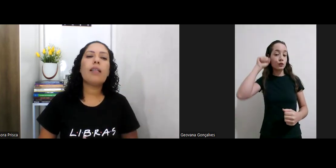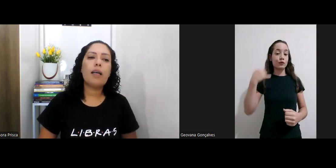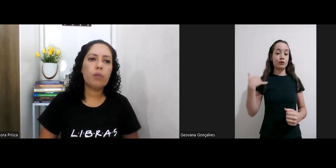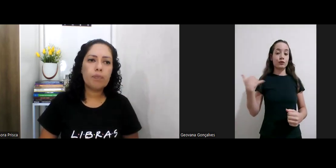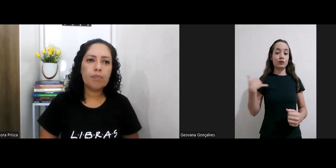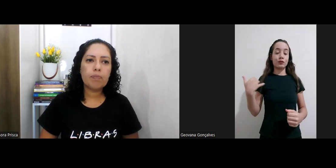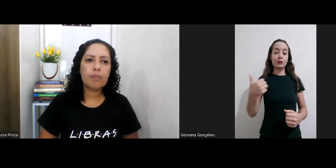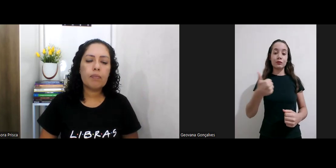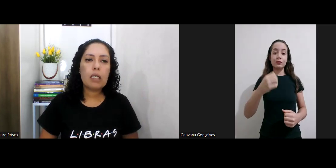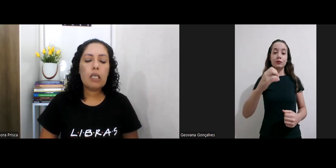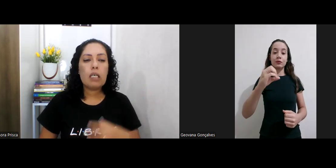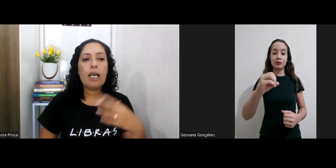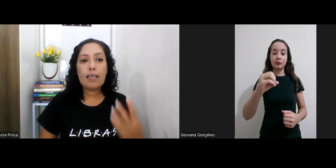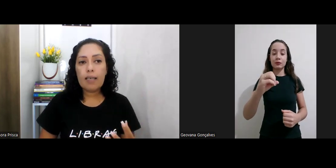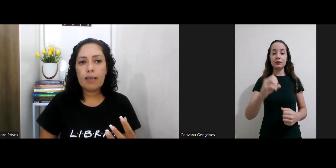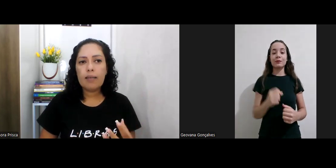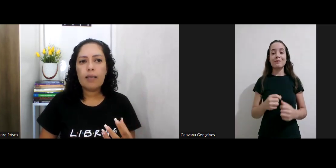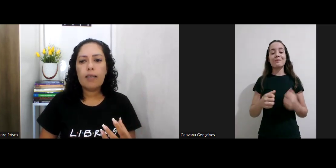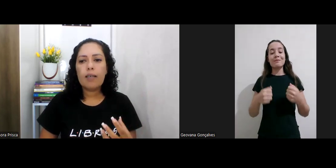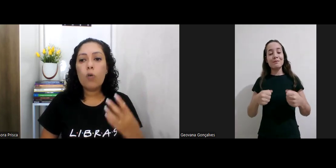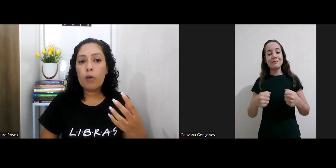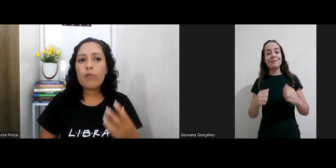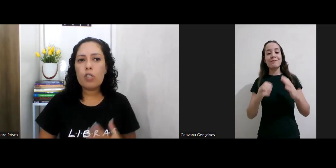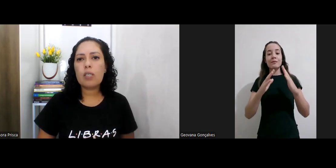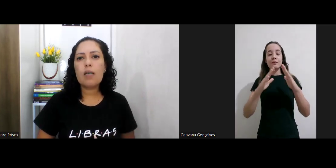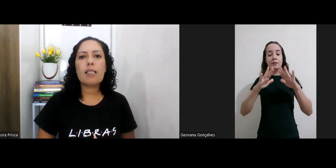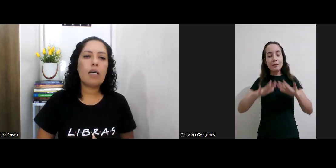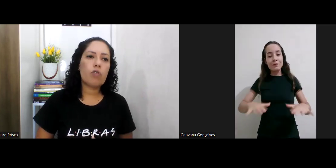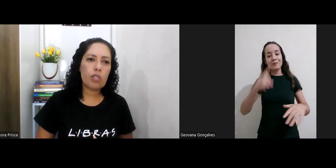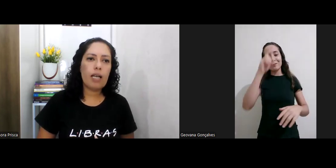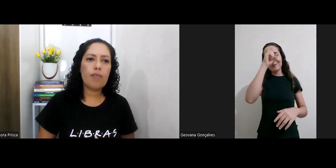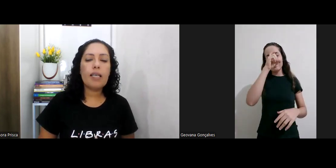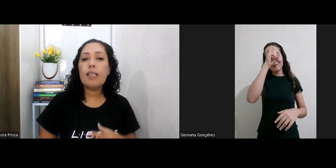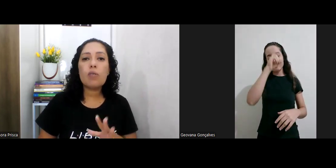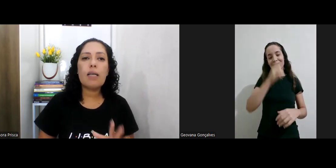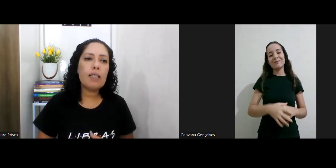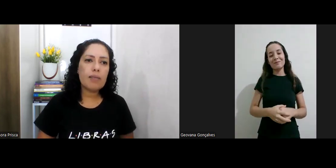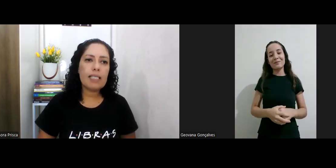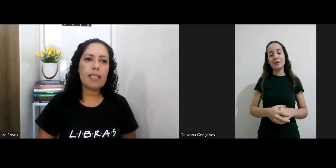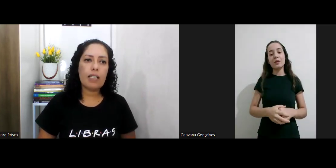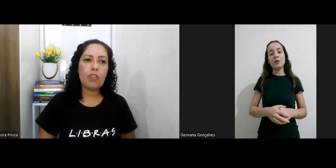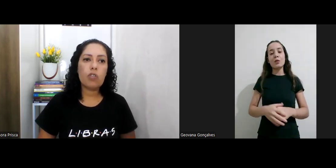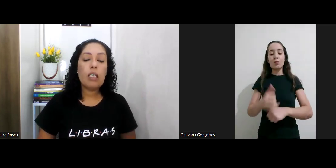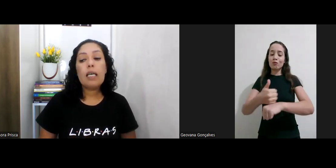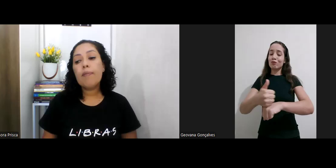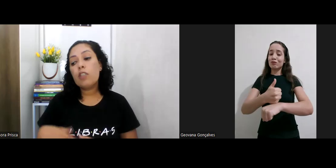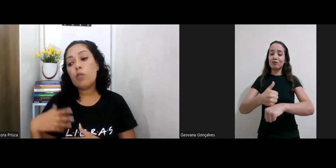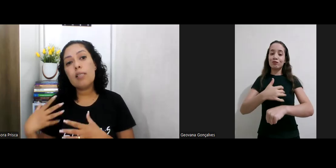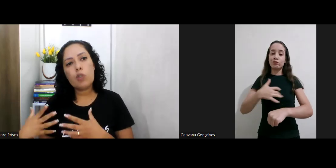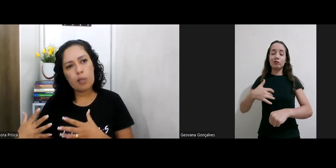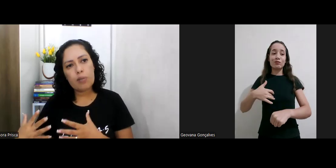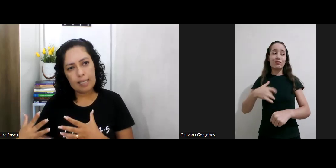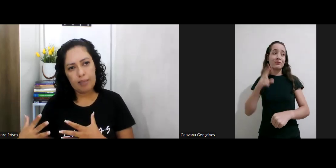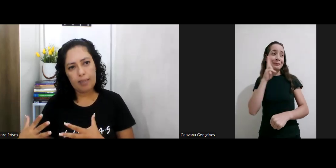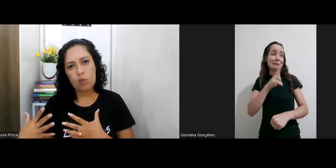ficar internado. E aí, o profissional da saúde que estava ali, ele não sabia a língua de sinais. Imagina